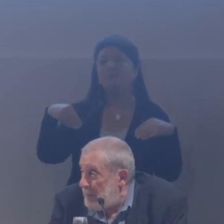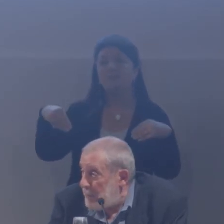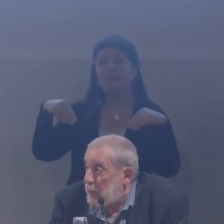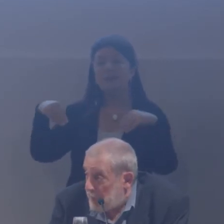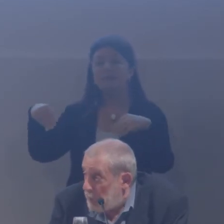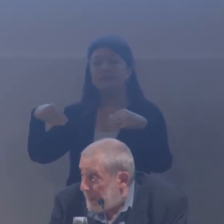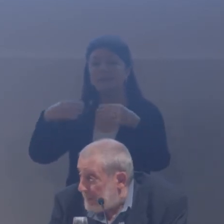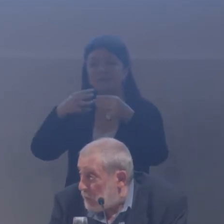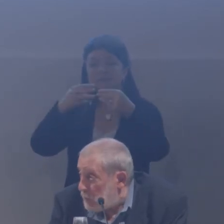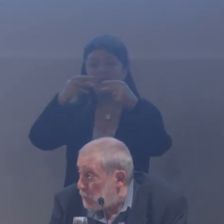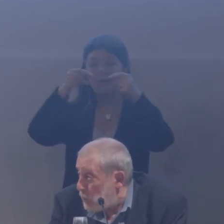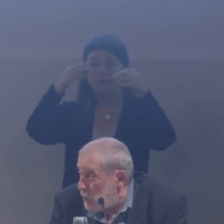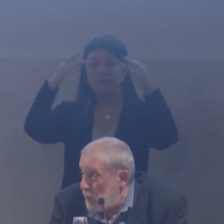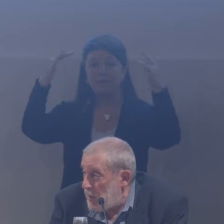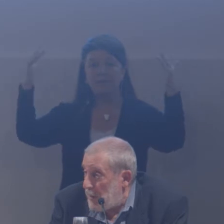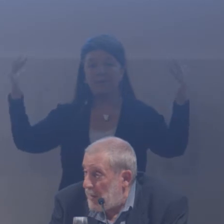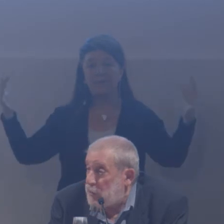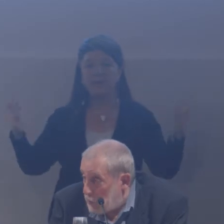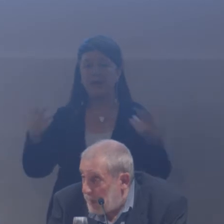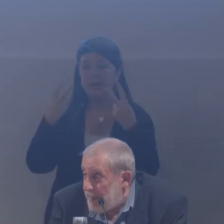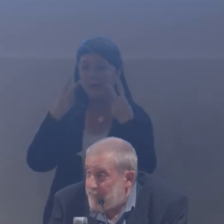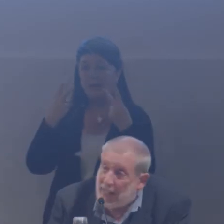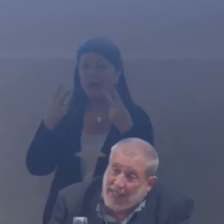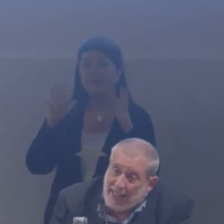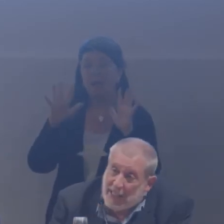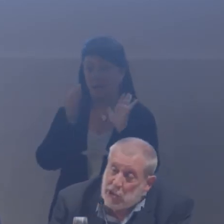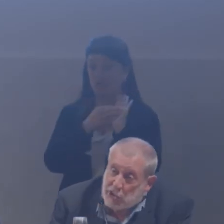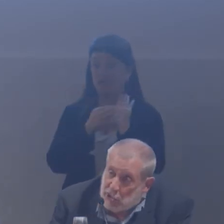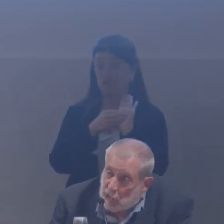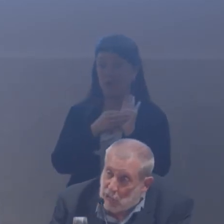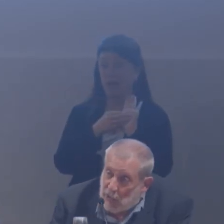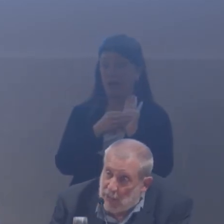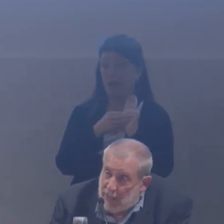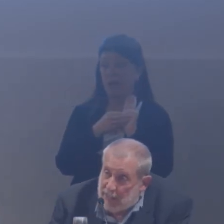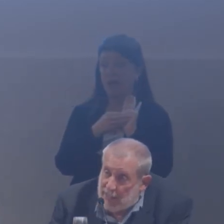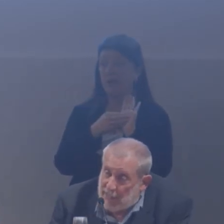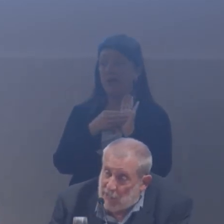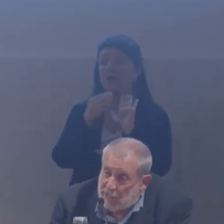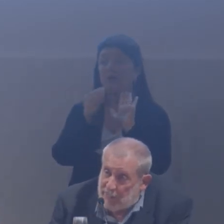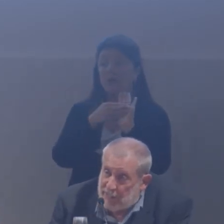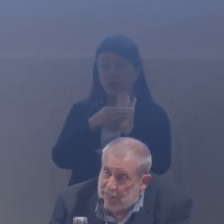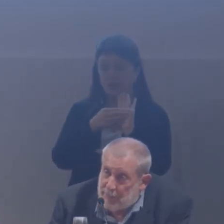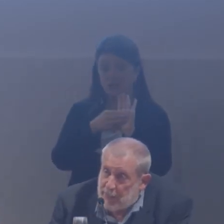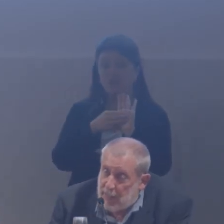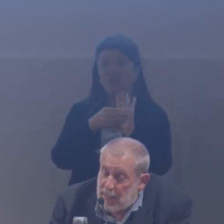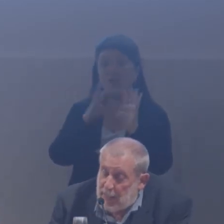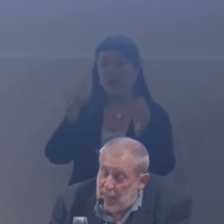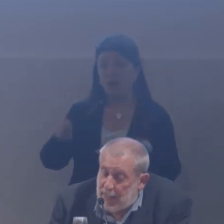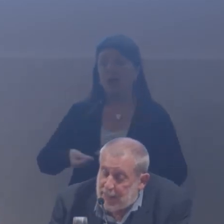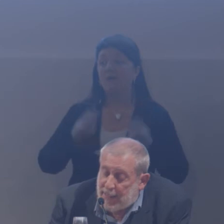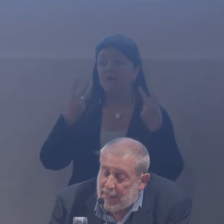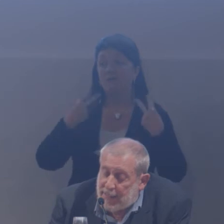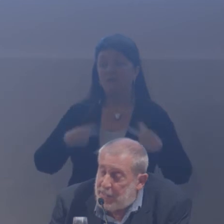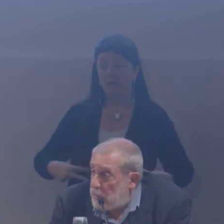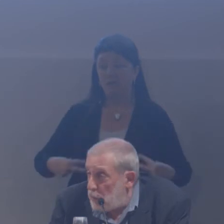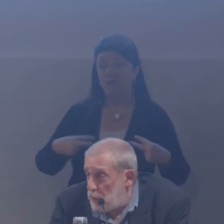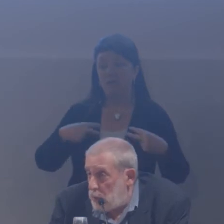immateriali che però pesano, ci sono e incidono nelle nostre vite.